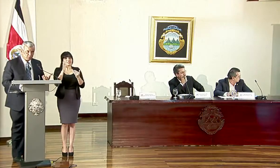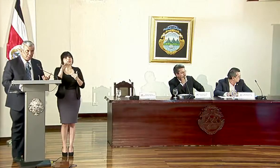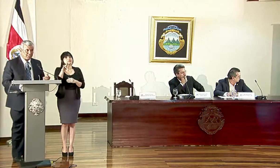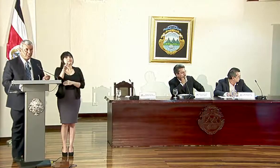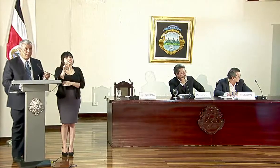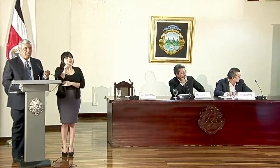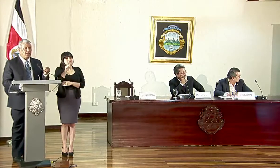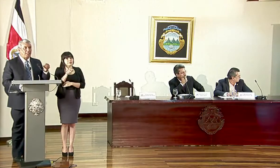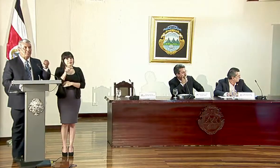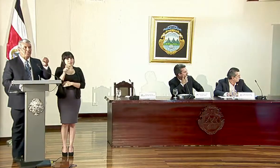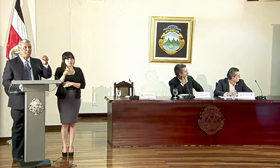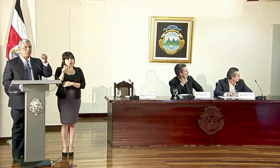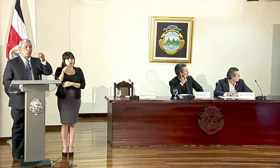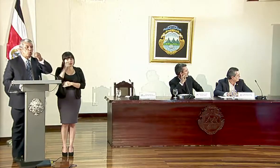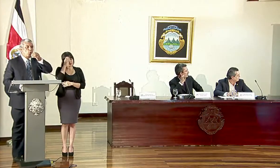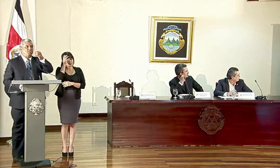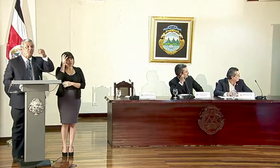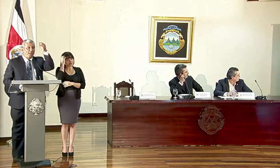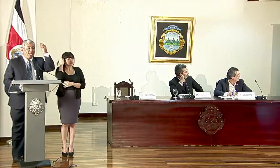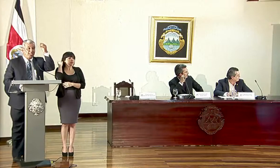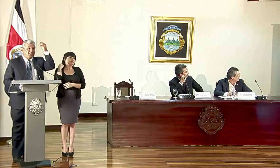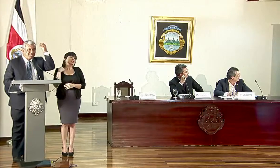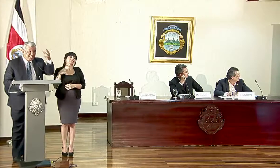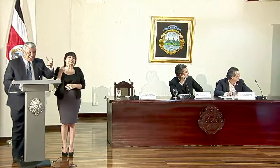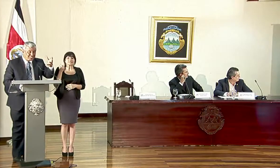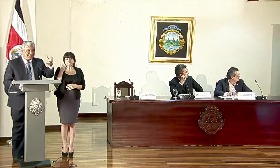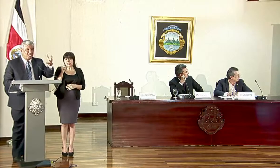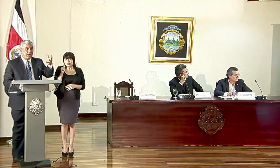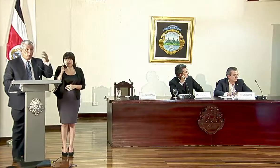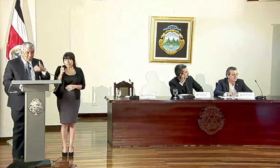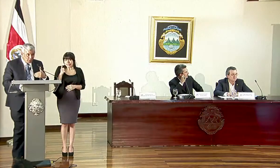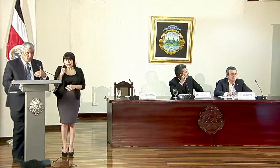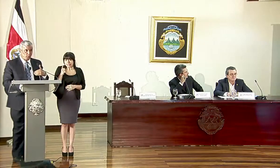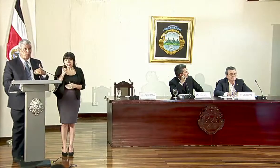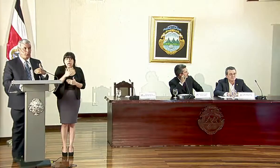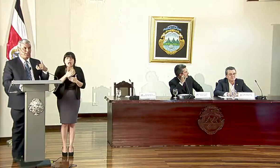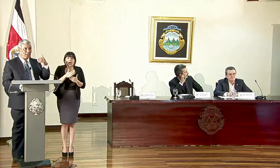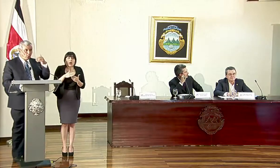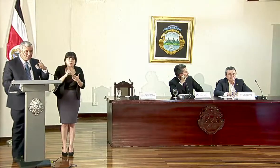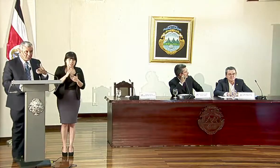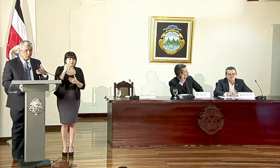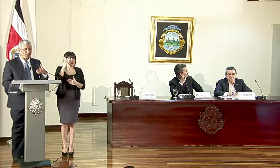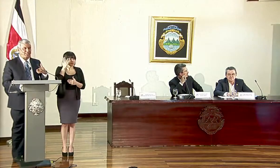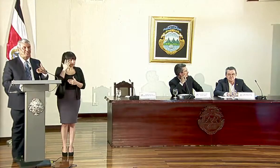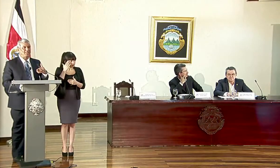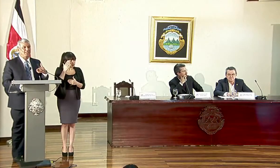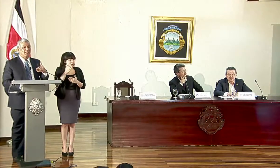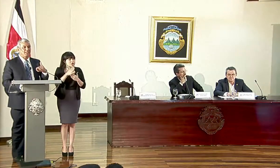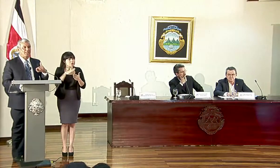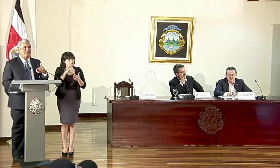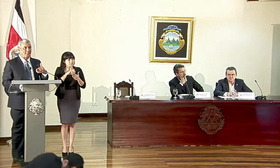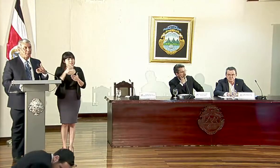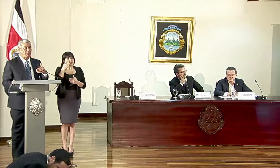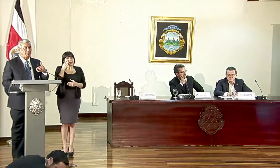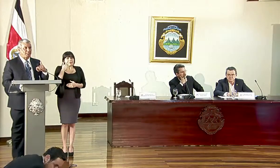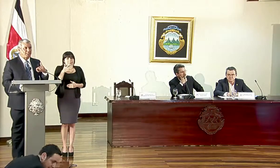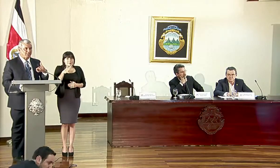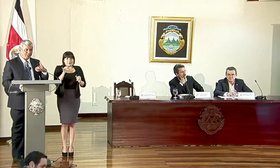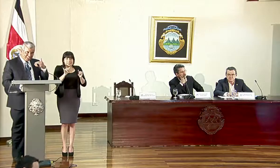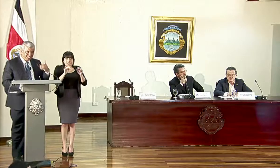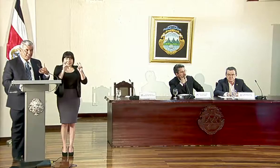5.700 personas. Si fueran 10, aún así nos preocupa, aún así nos parece que el